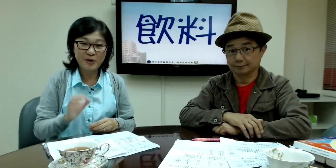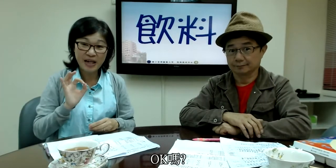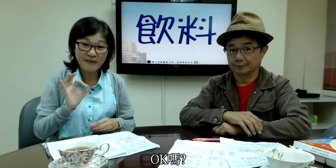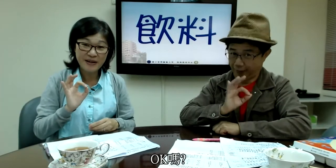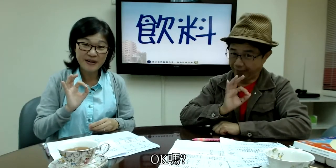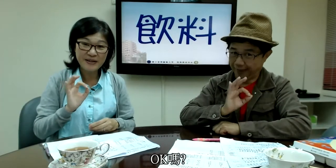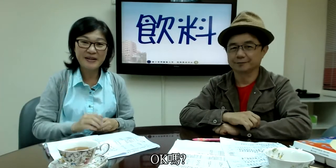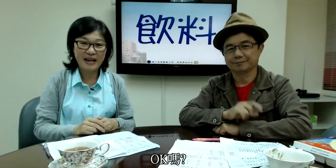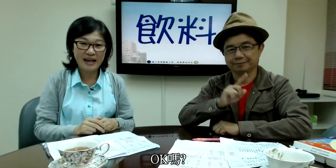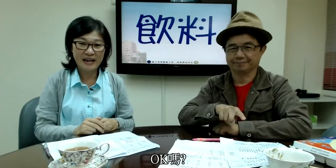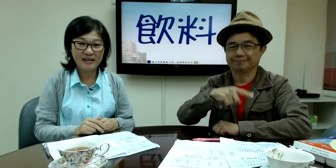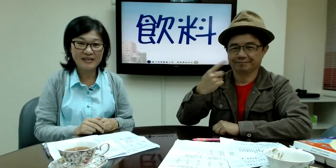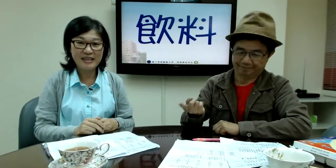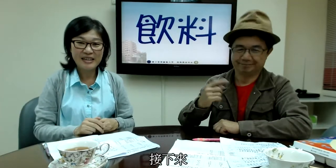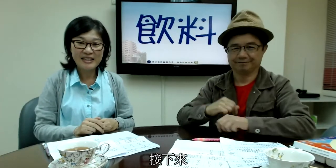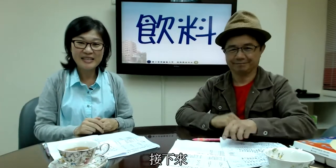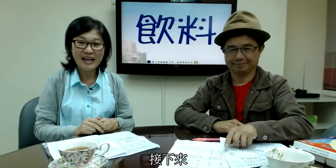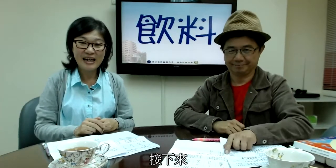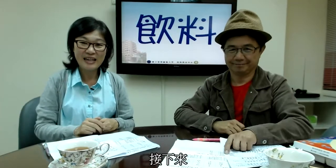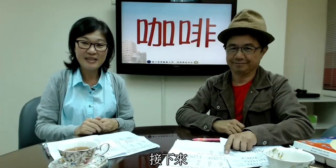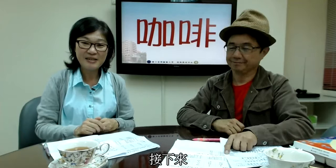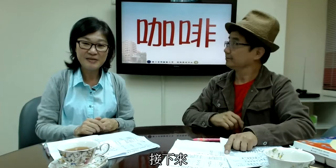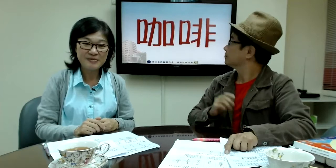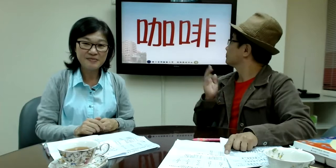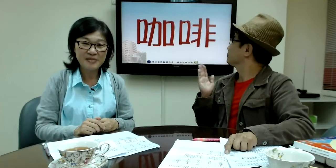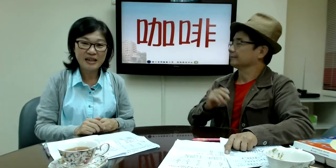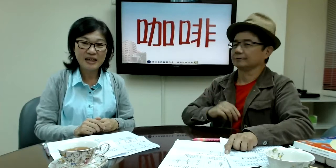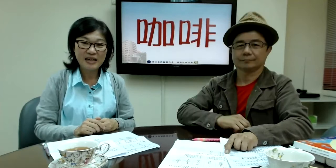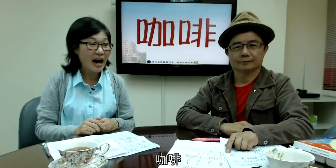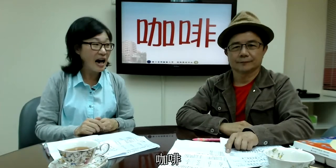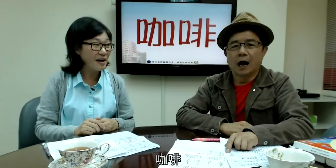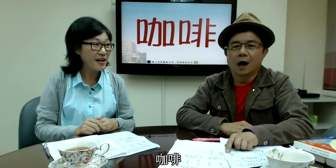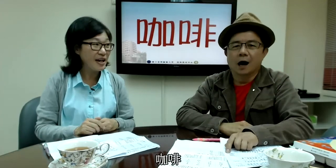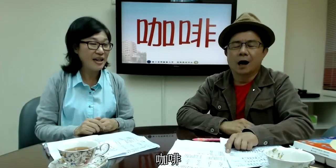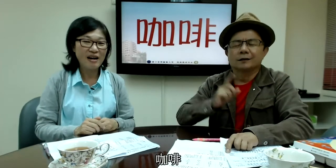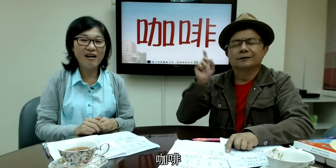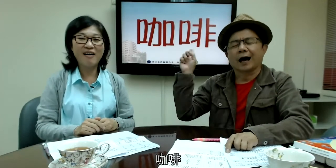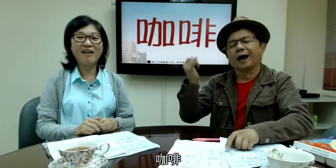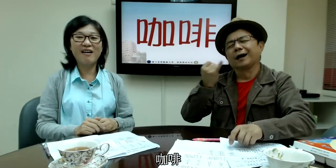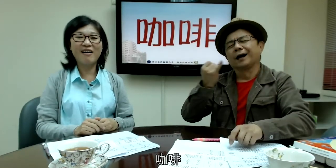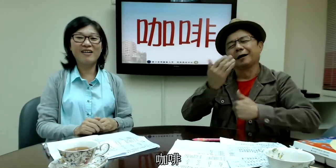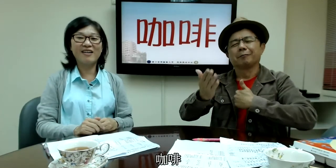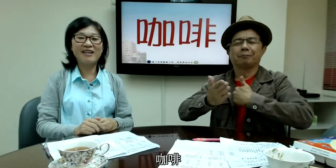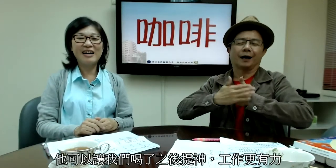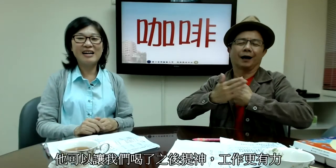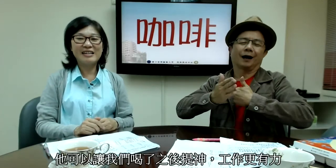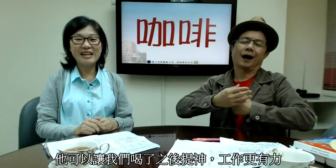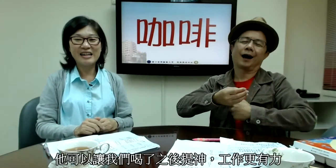吗？接下来咖啡哦，它可以